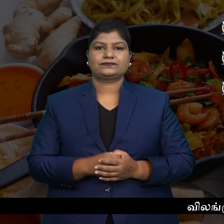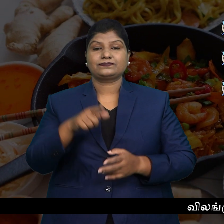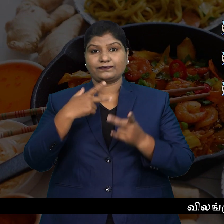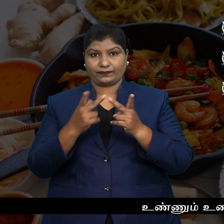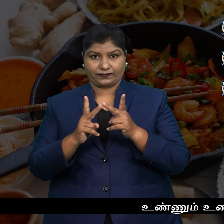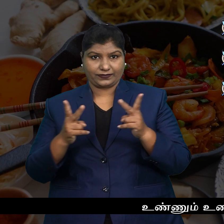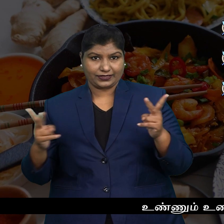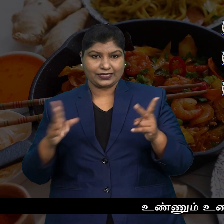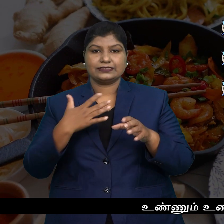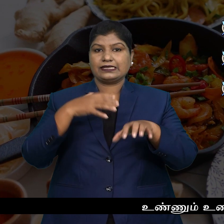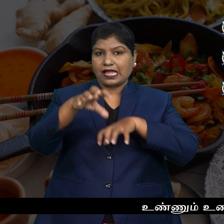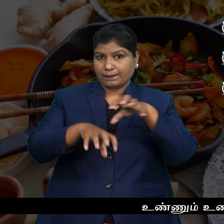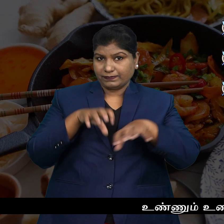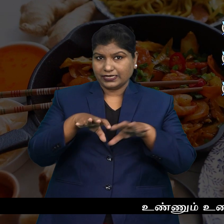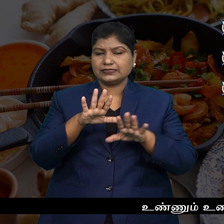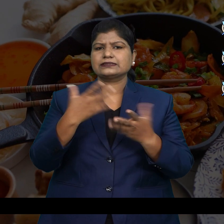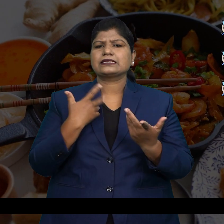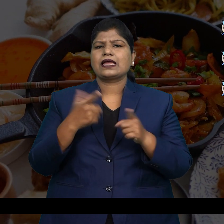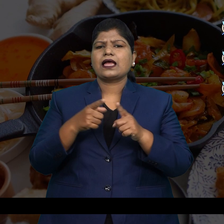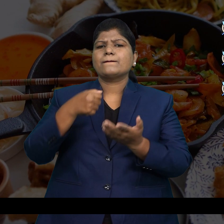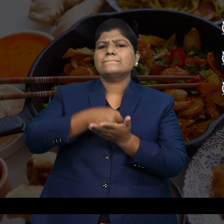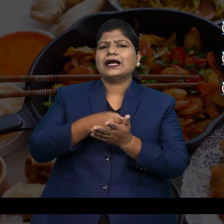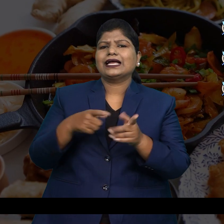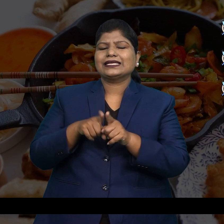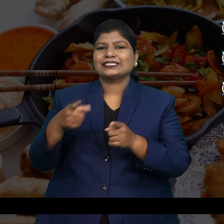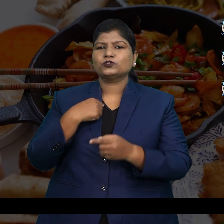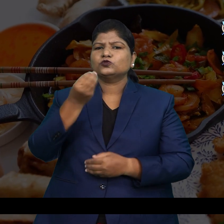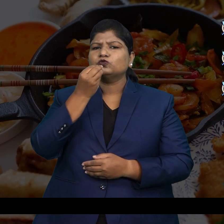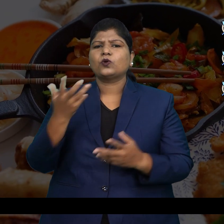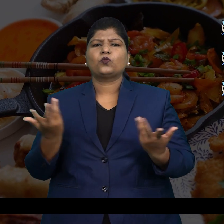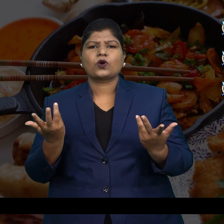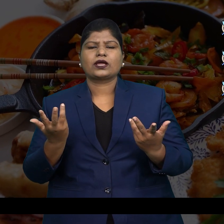விலங்குகளின் வகைகள் உண்ணும் உணவுகளின் அடிப்படையில் அவற்றின்